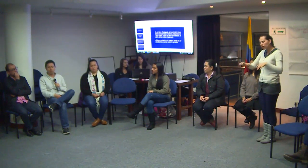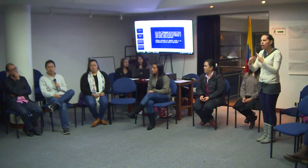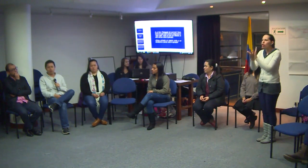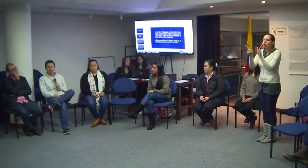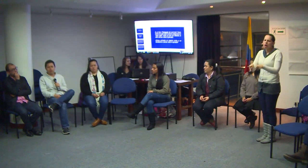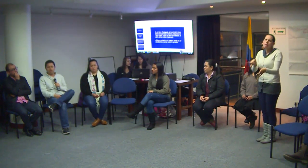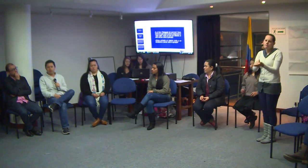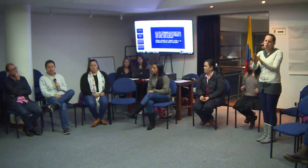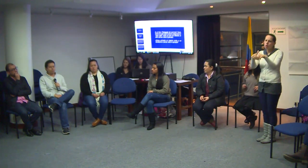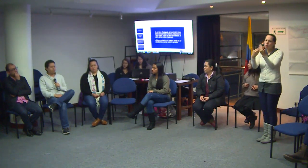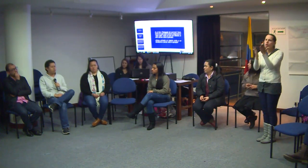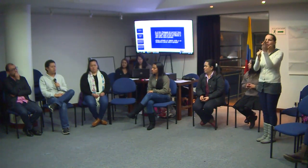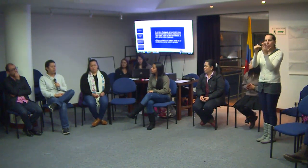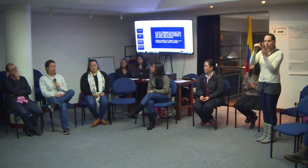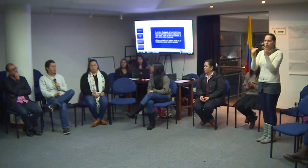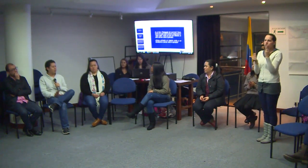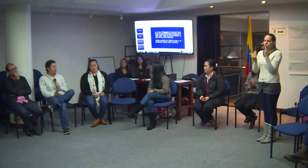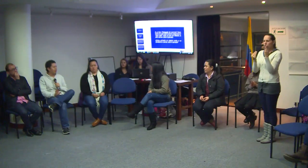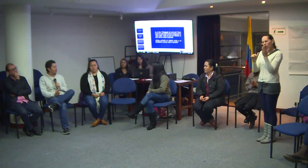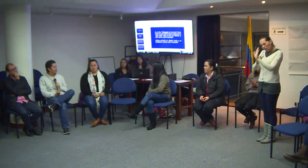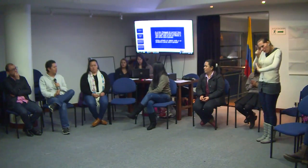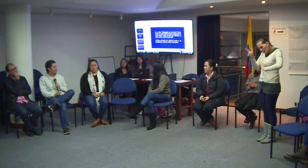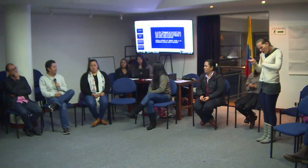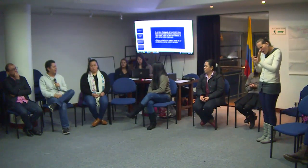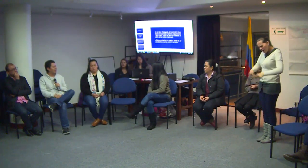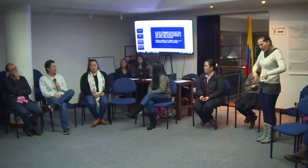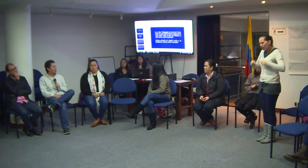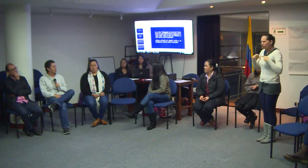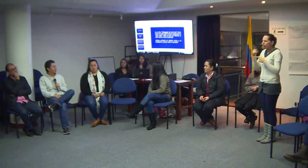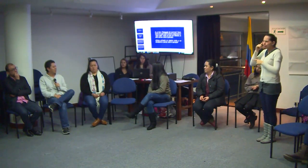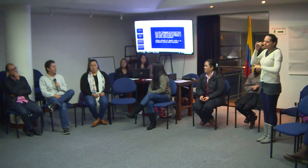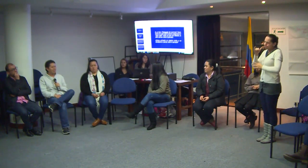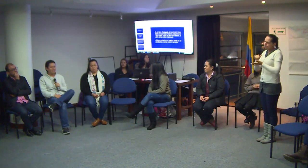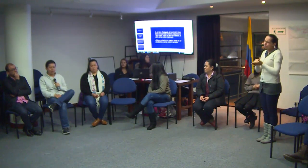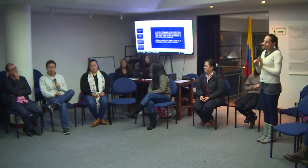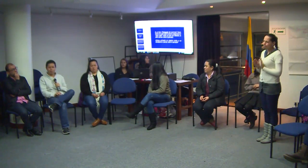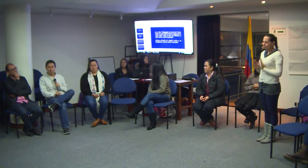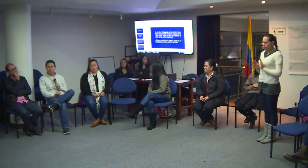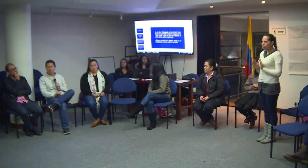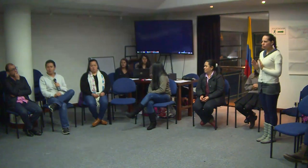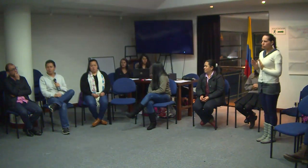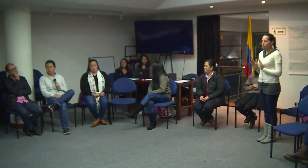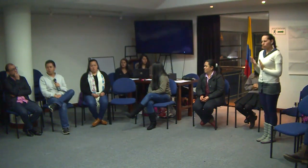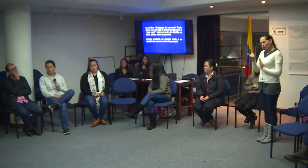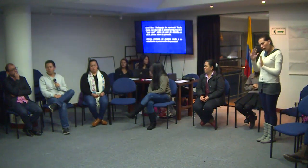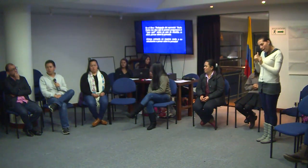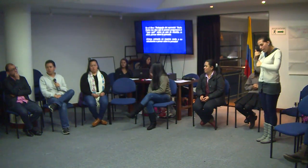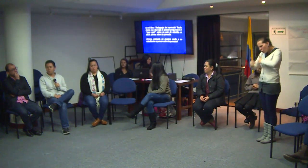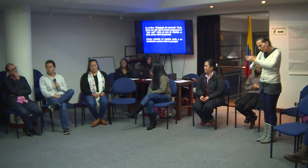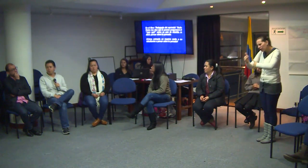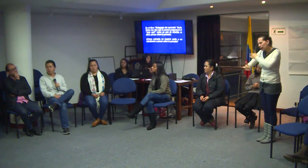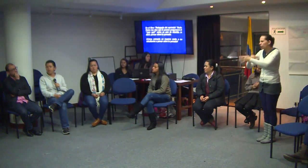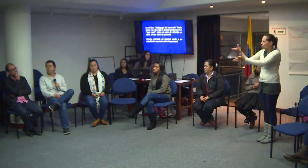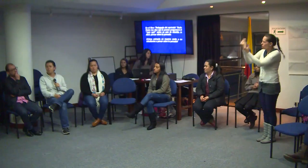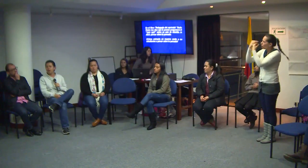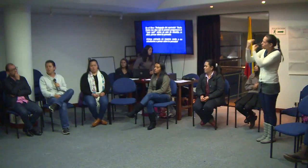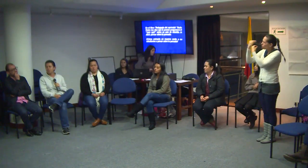colegio. Toda mi vida, entonces creo que llevo un proceso de formación frente al